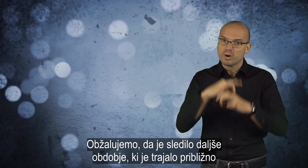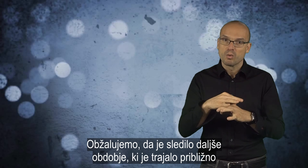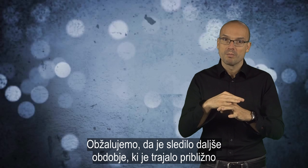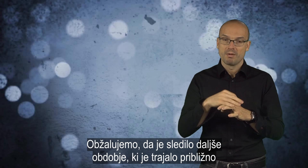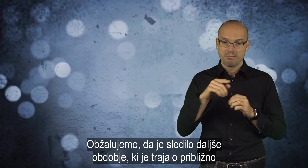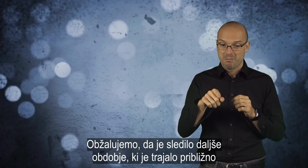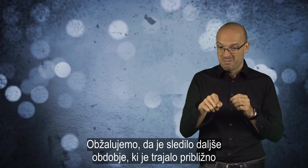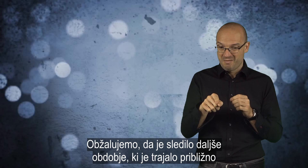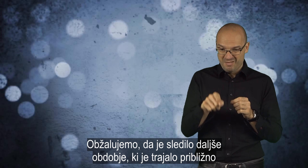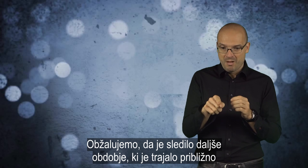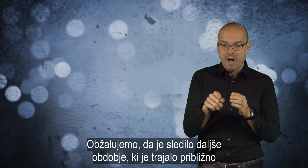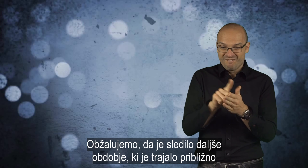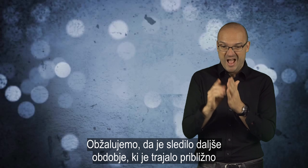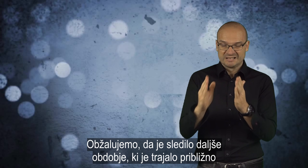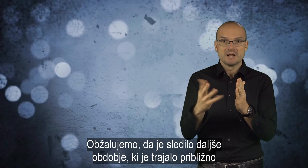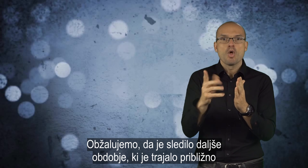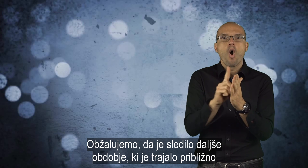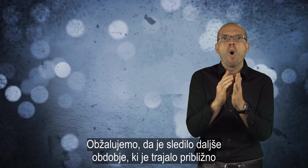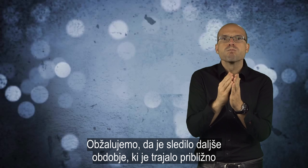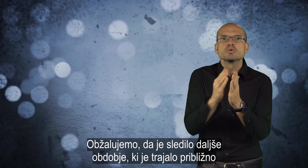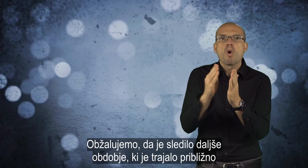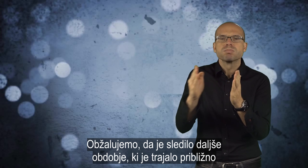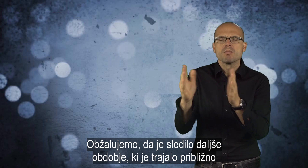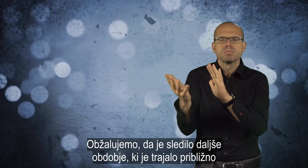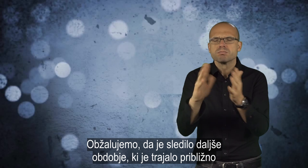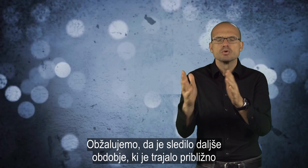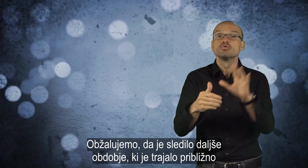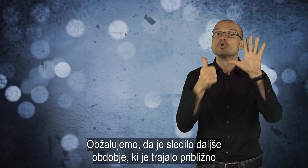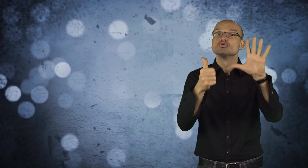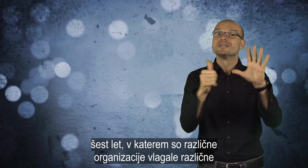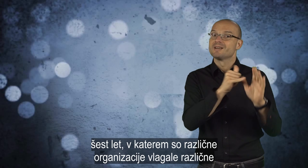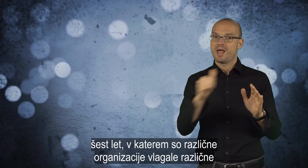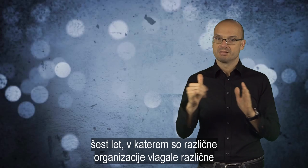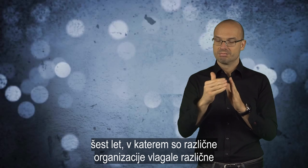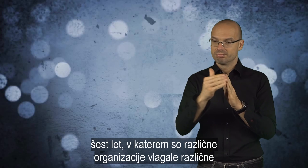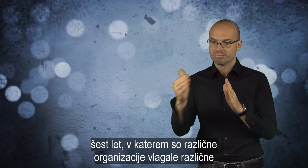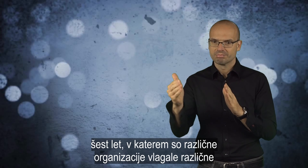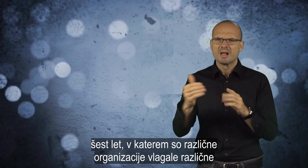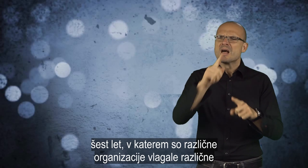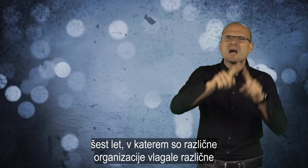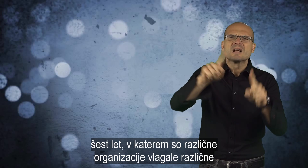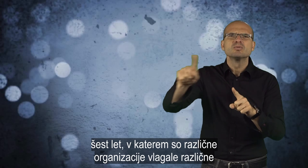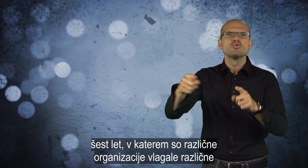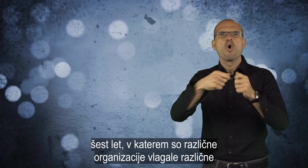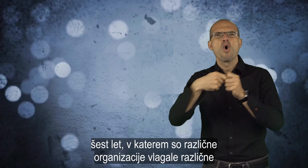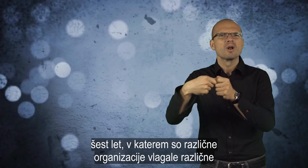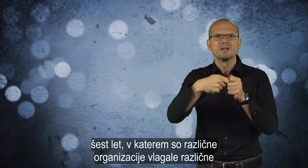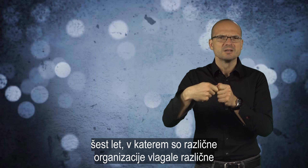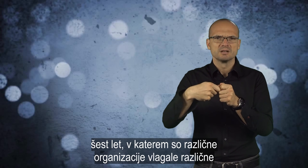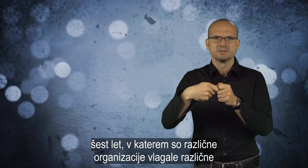Obžalujemo, da je sledilo daljše obdobje, ki je trajalo približno 6 let, v katerem so različne organizacije